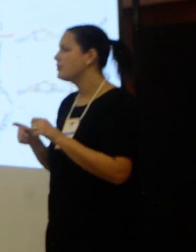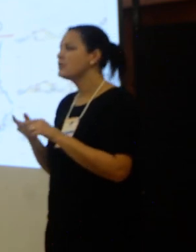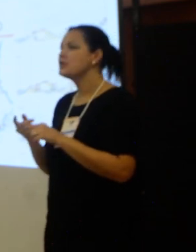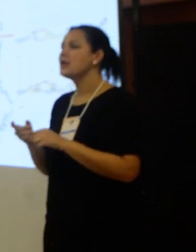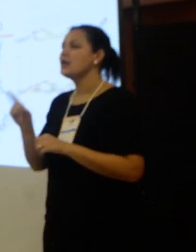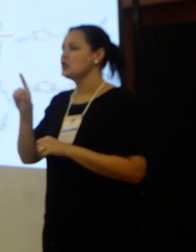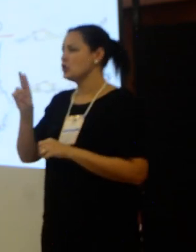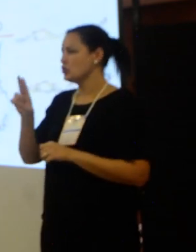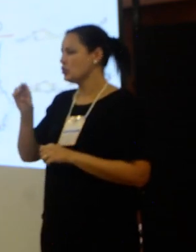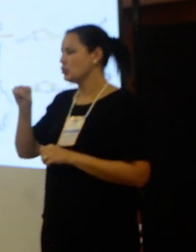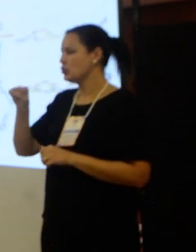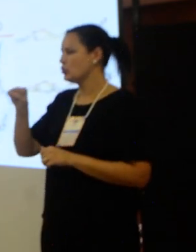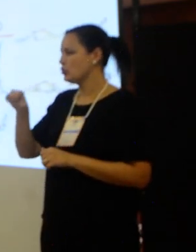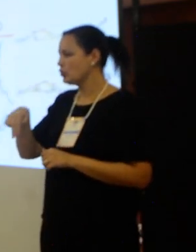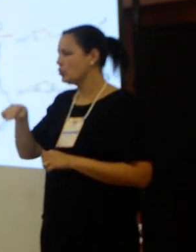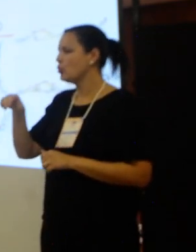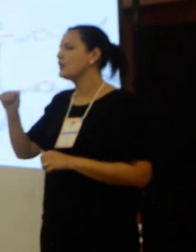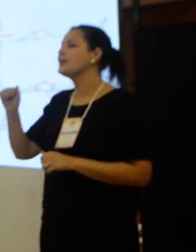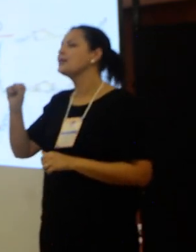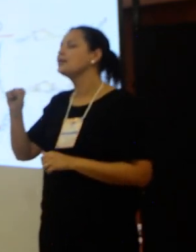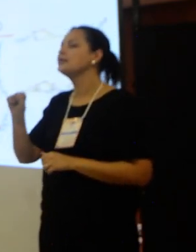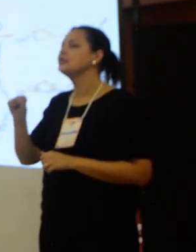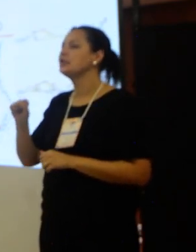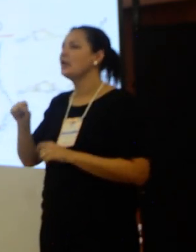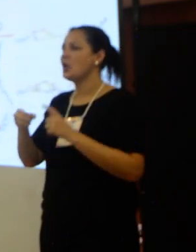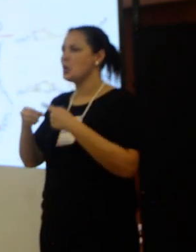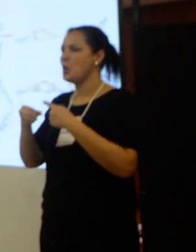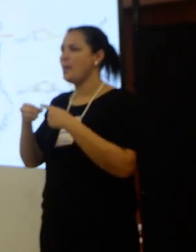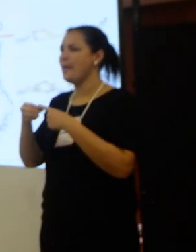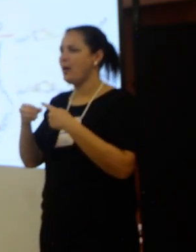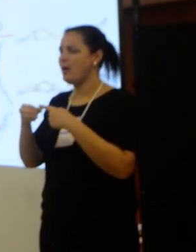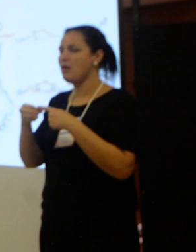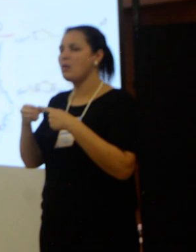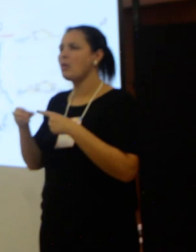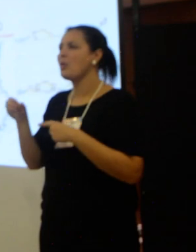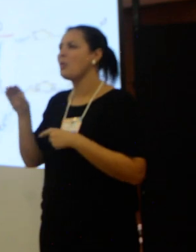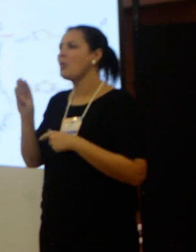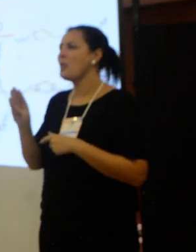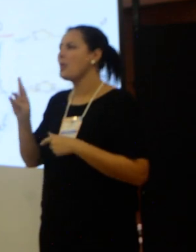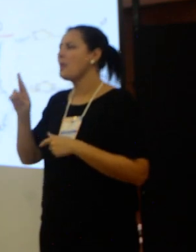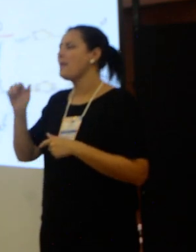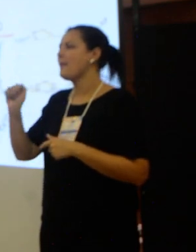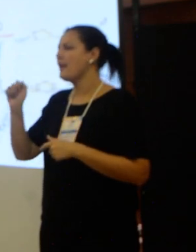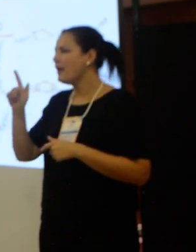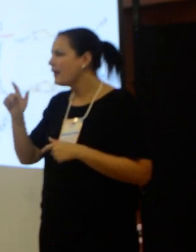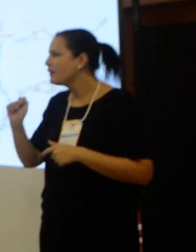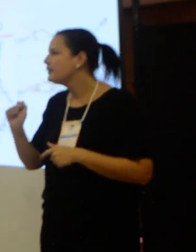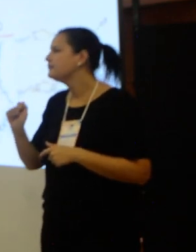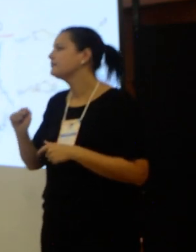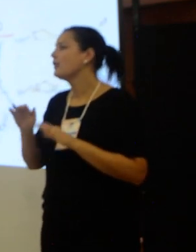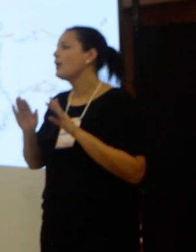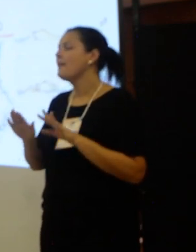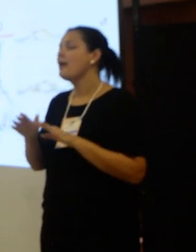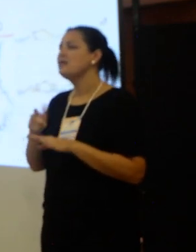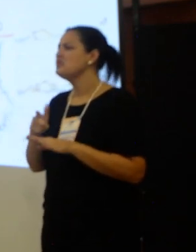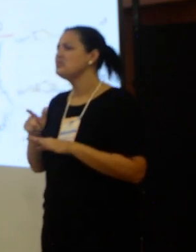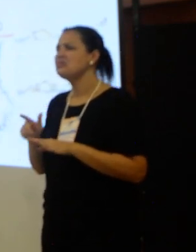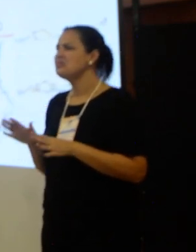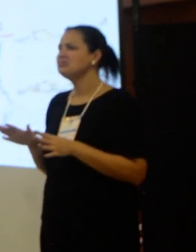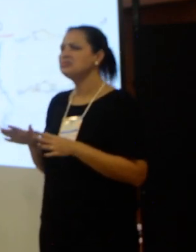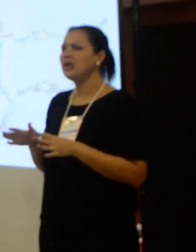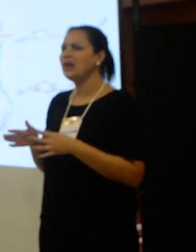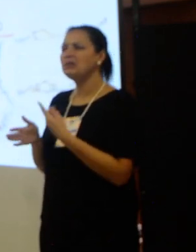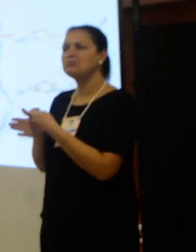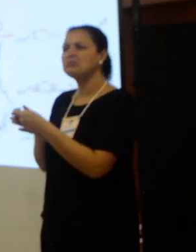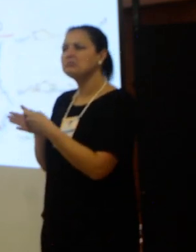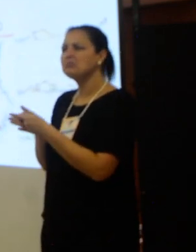2013, houve outro processo envolvendo o projeto Orla. No entanto, não existem registros do processo